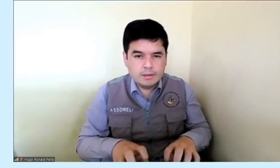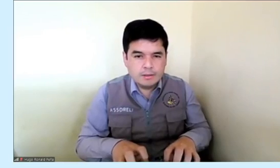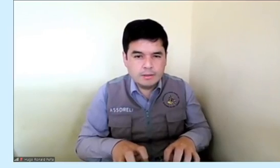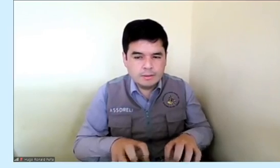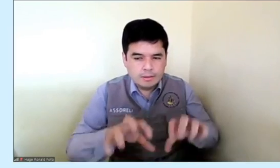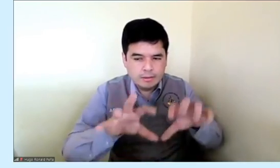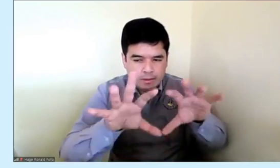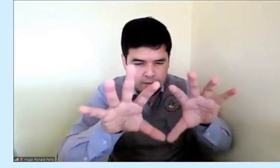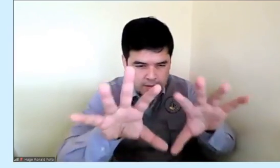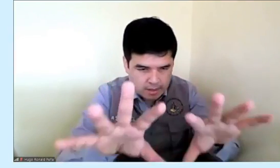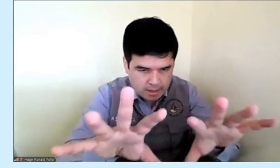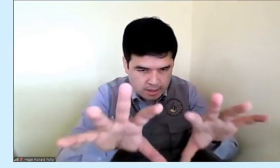¿Quiénes dan examen?